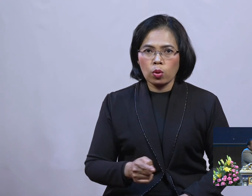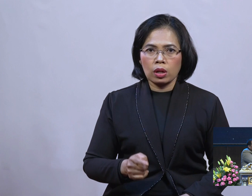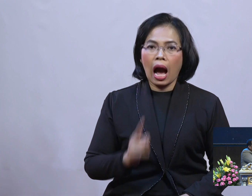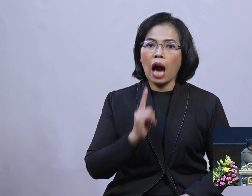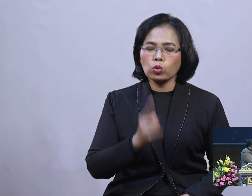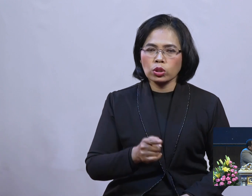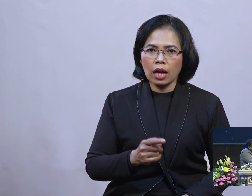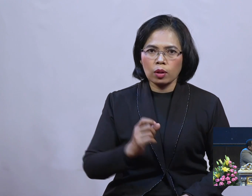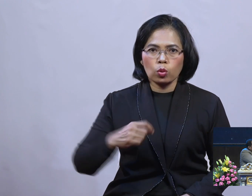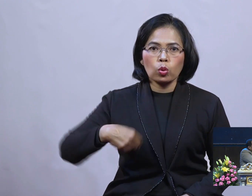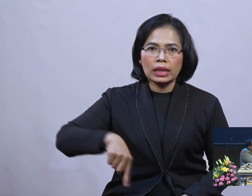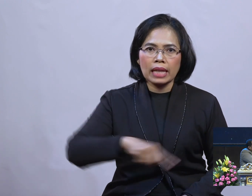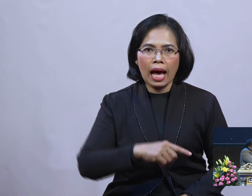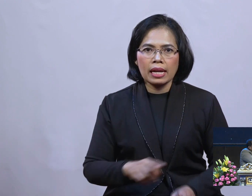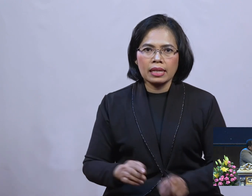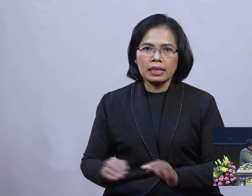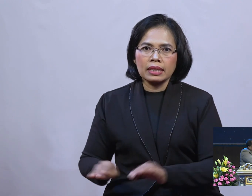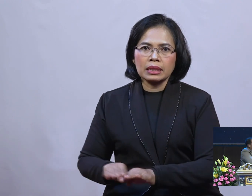Tuhan